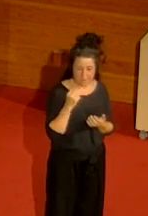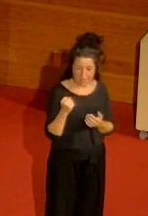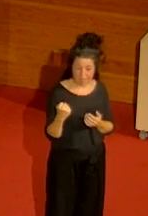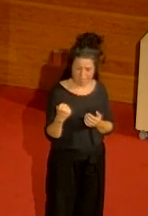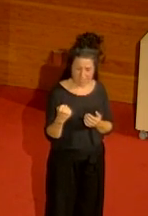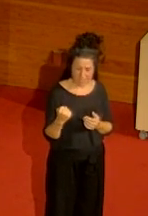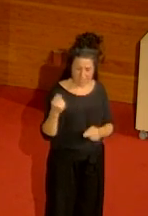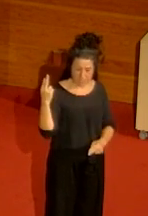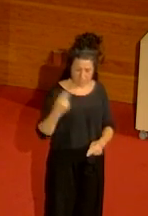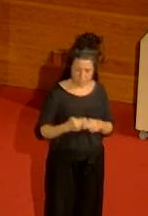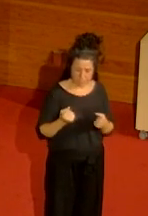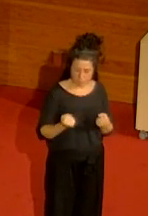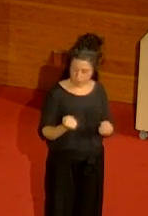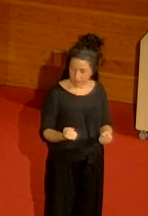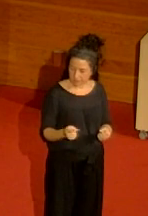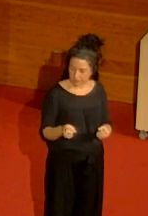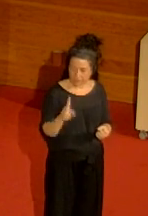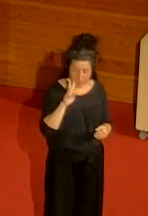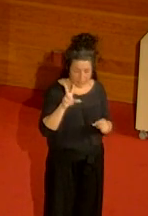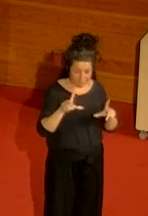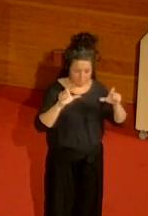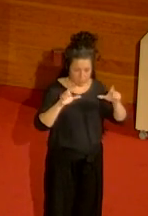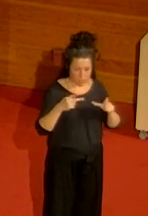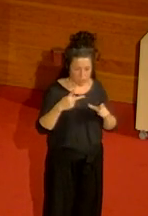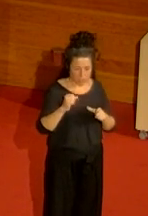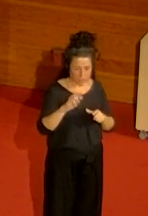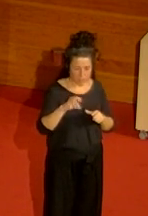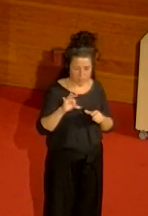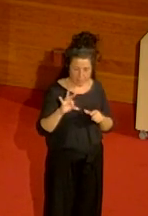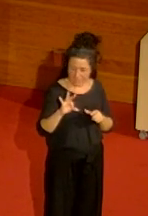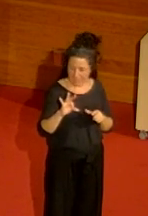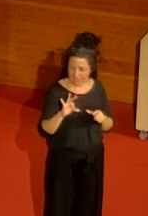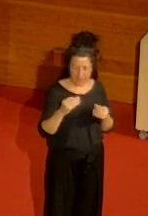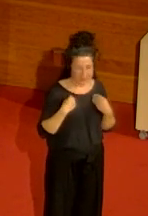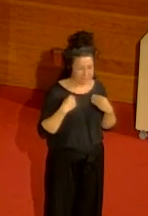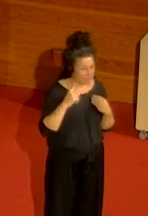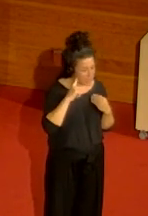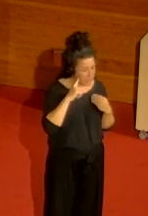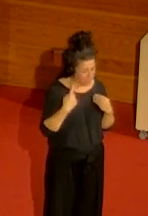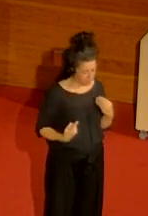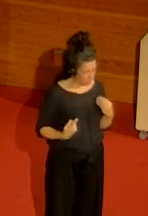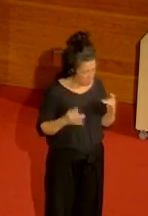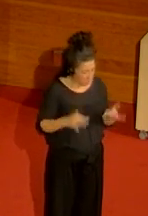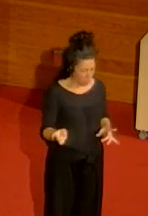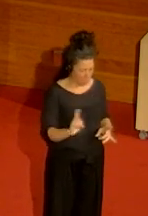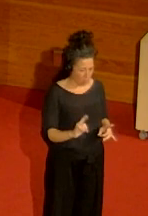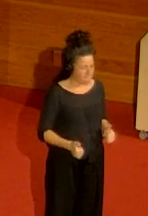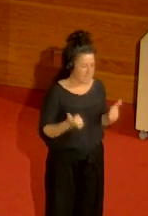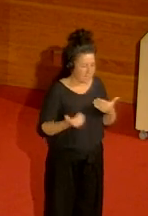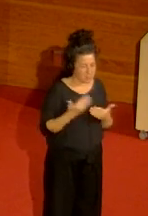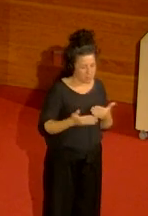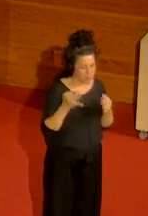ven en la foto kipas o sea no no visten como su trato de oxxos visten digamos más modernos pero siempre llevan la quipa